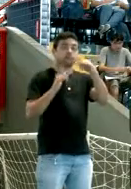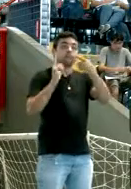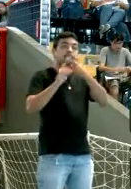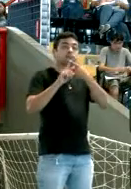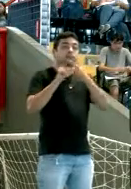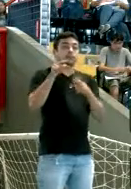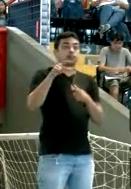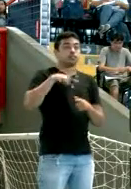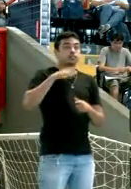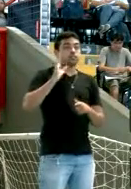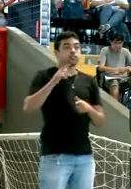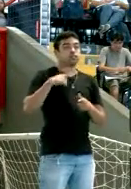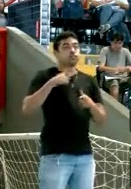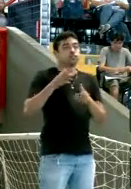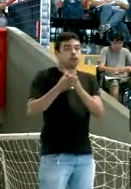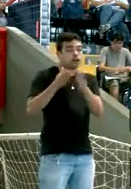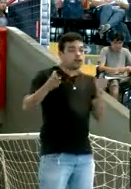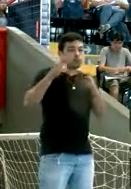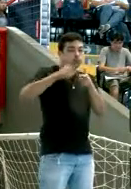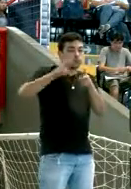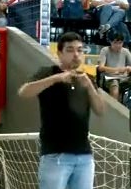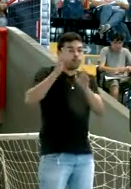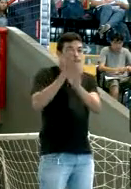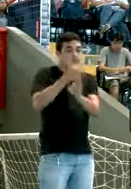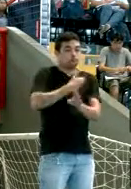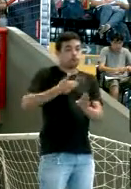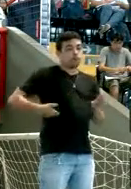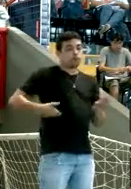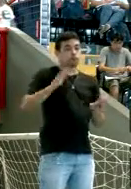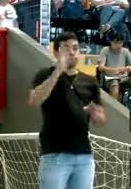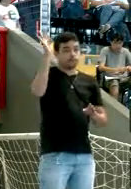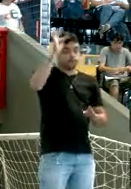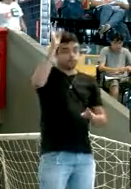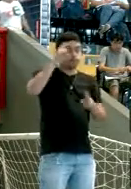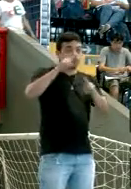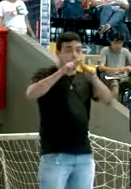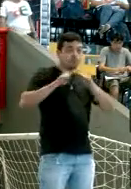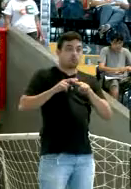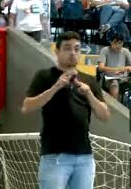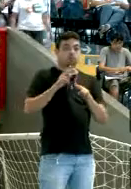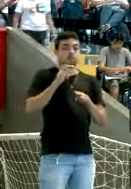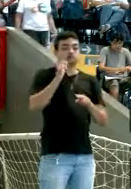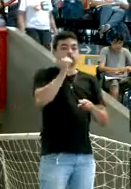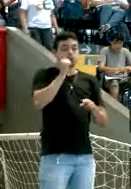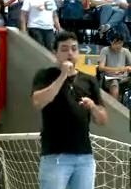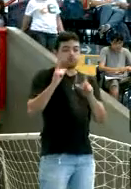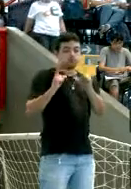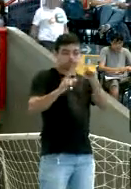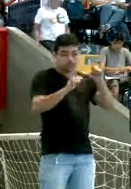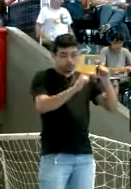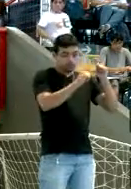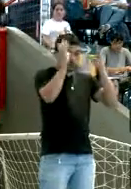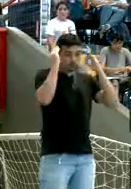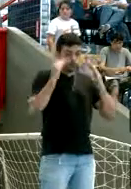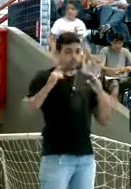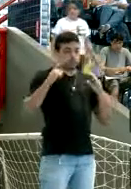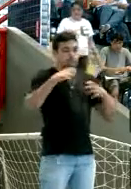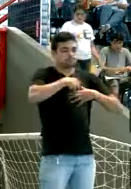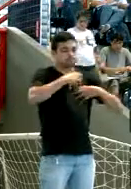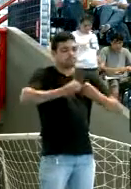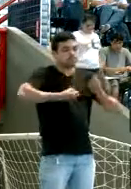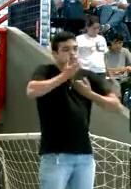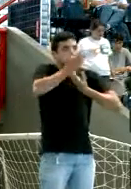Quando se passa por algum momento de opressão por parte do governo federal, então, por meio da Mafalda, o argentino Kino